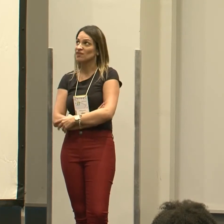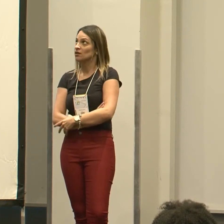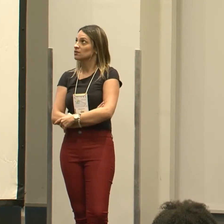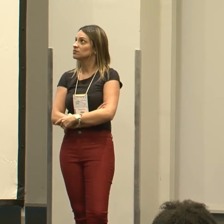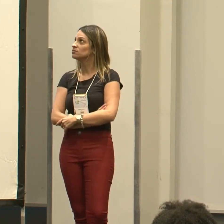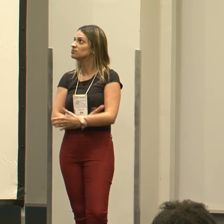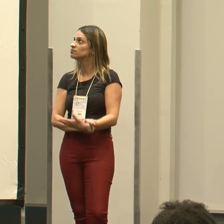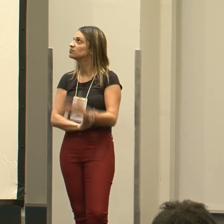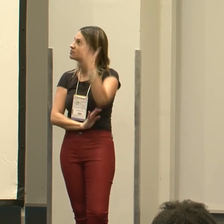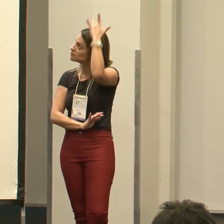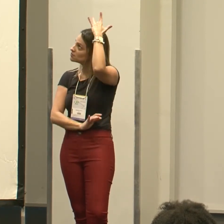expressões.